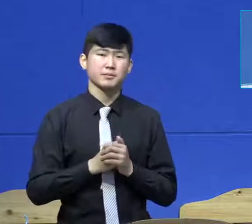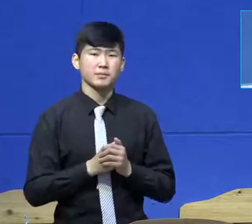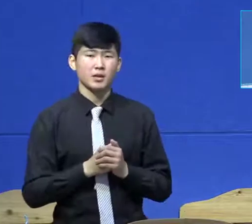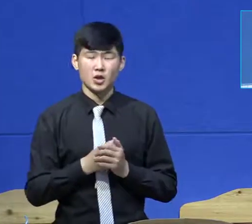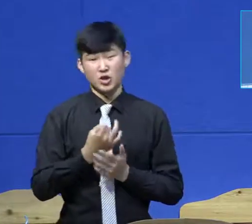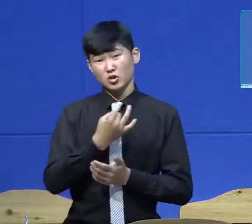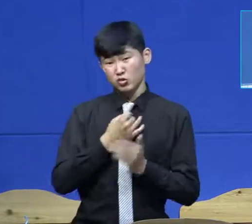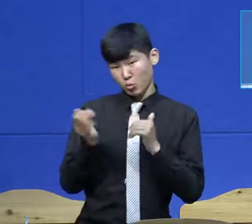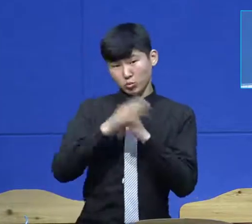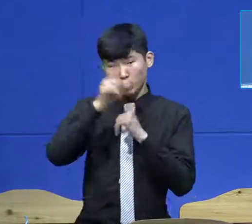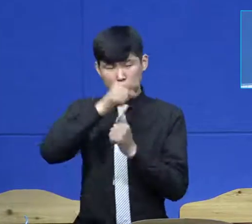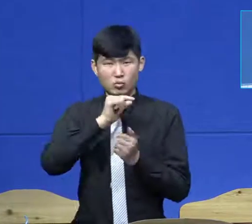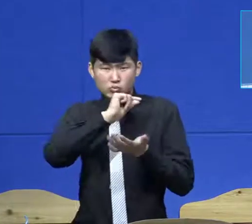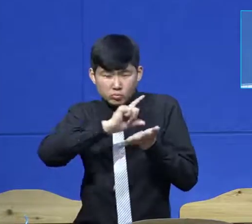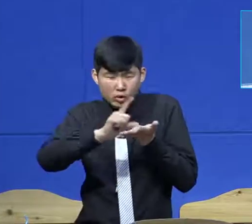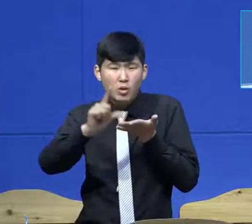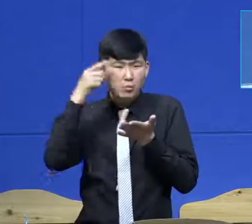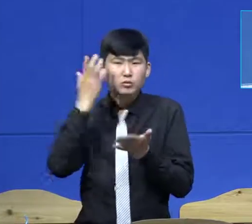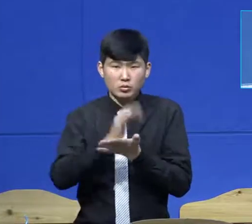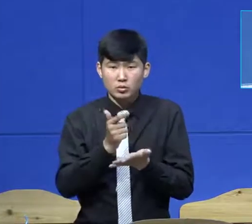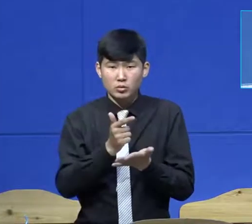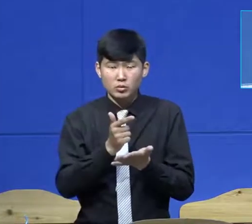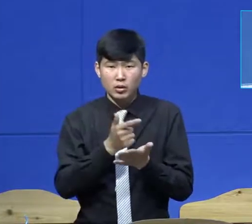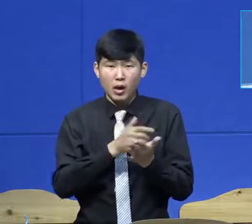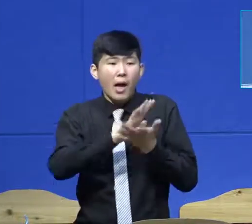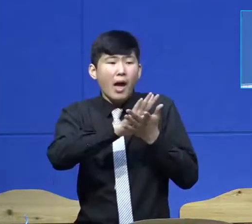итгэгчдийн үхлийг бурхан үнцэндээ тооцдог гэсэн ариун хүмүүсийн үхлийг.